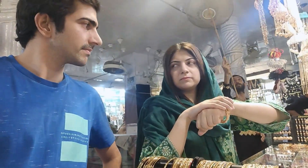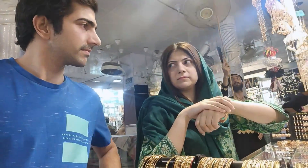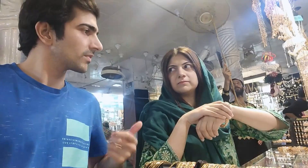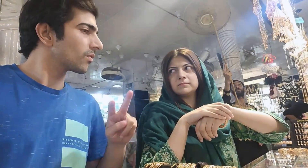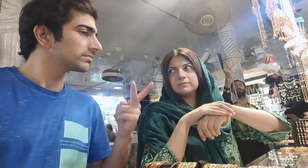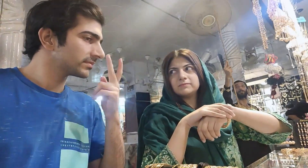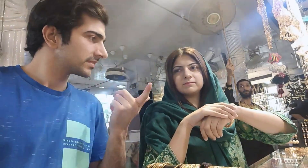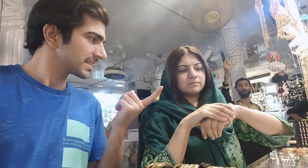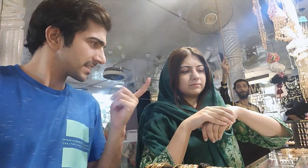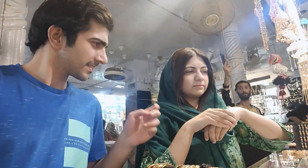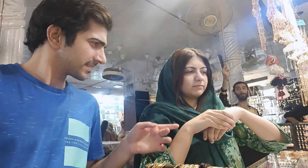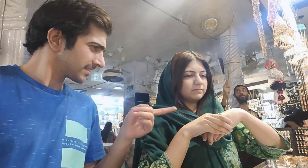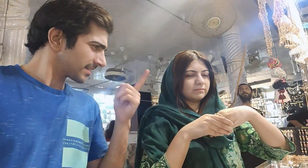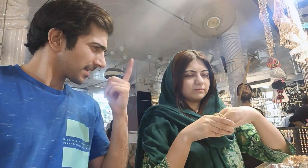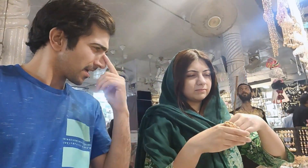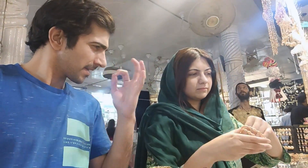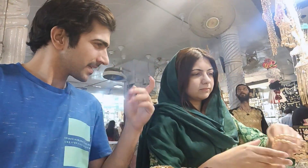ये कैसी है, कोई और देखो।